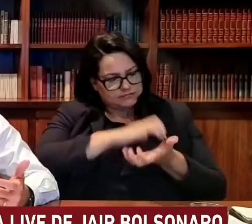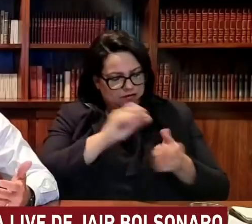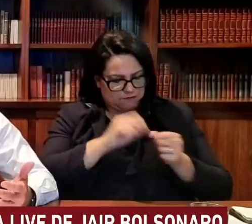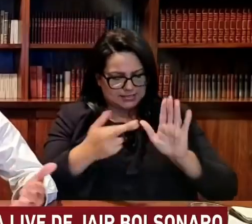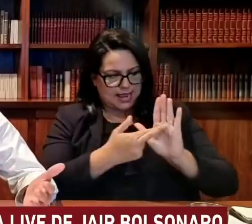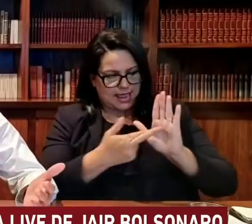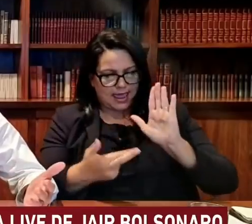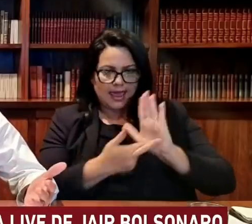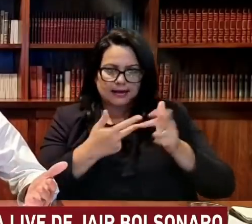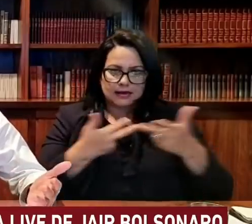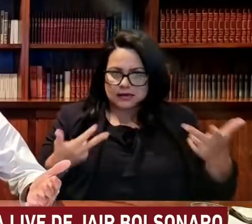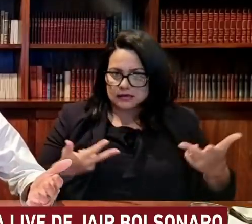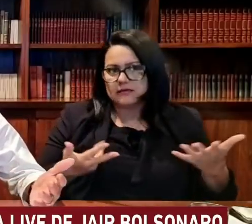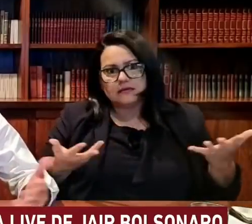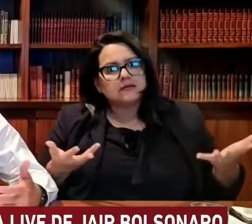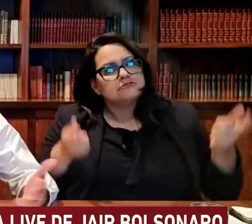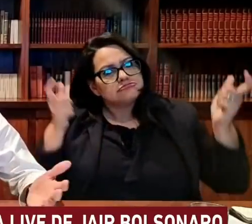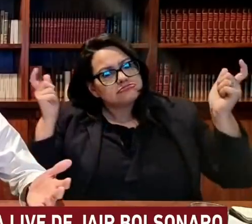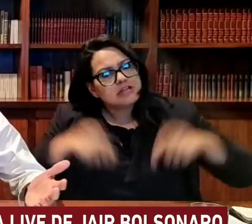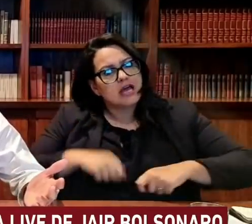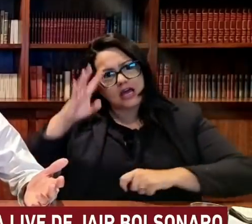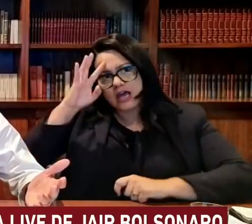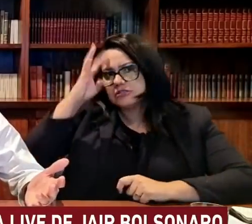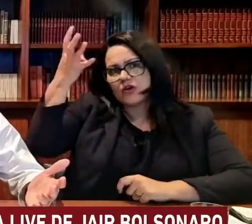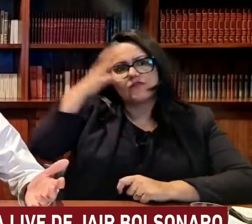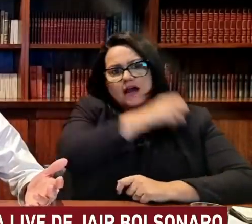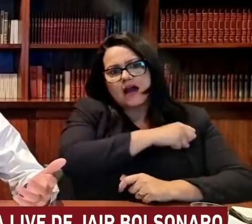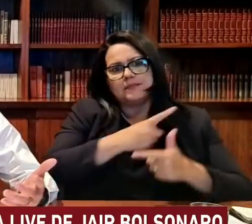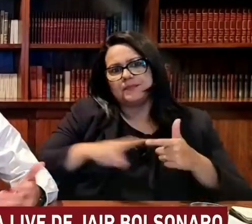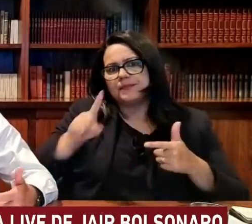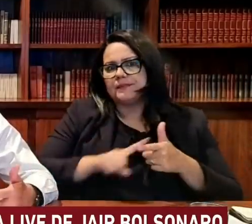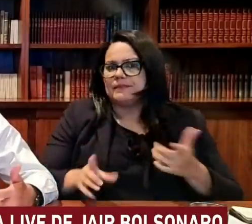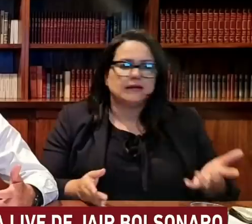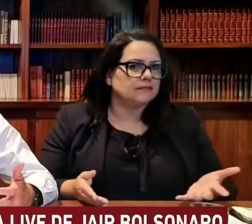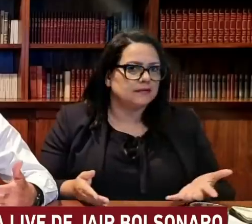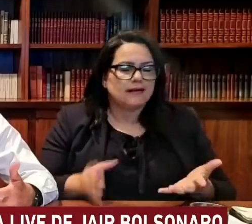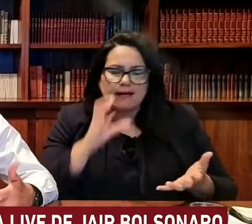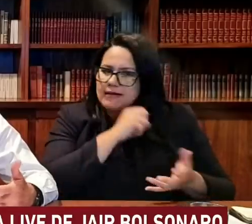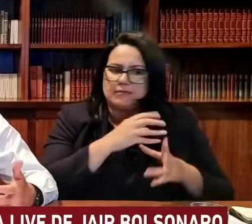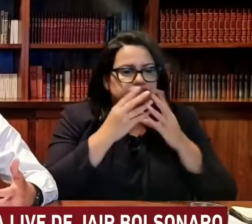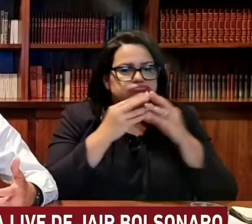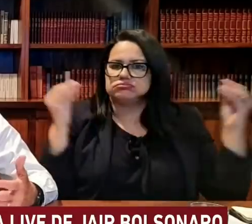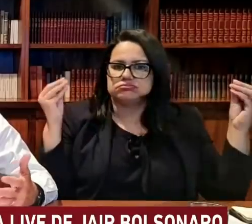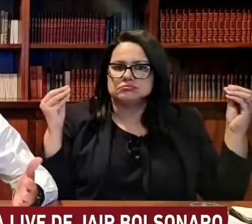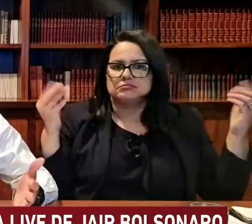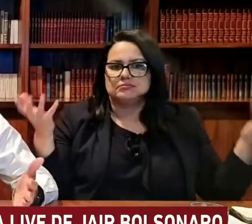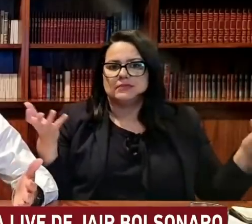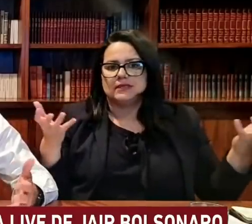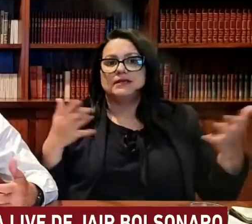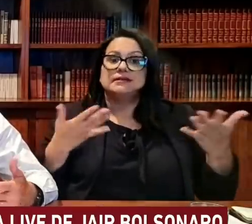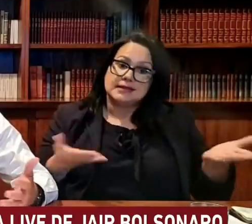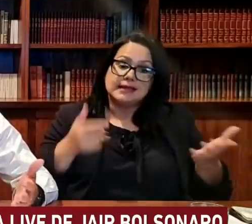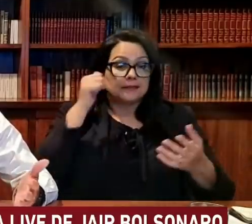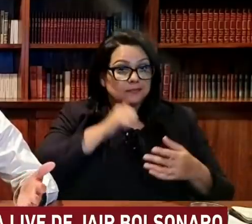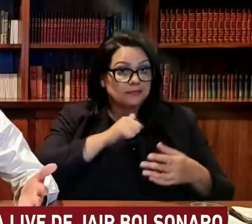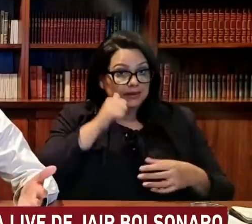regulamentação, teremos resolvido grande parte desse problema. Essa nossa ação, estou com a ministra Rosa Weber, já